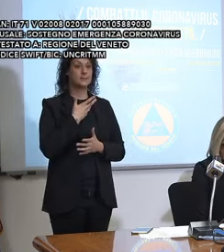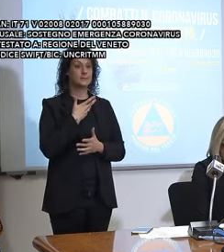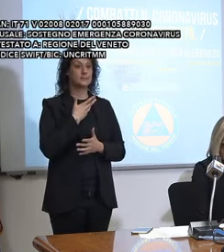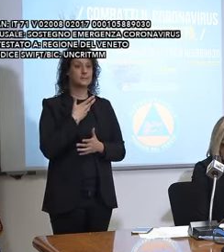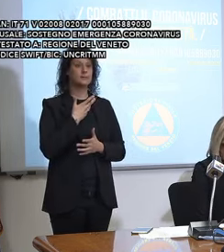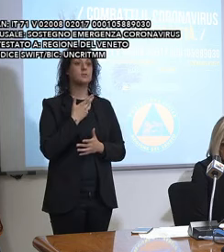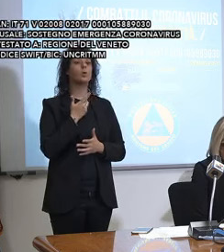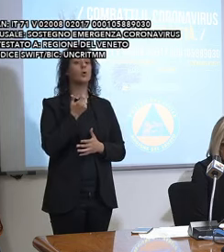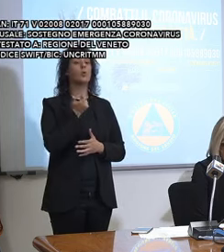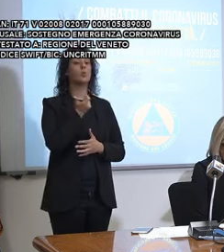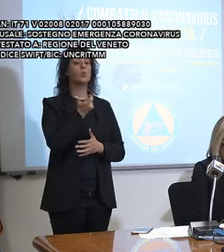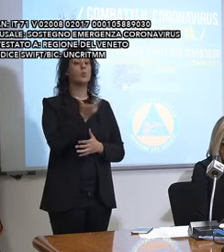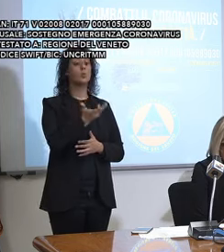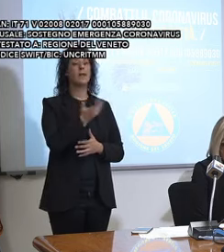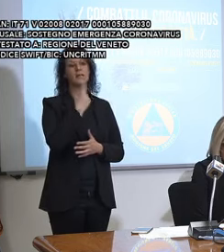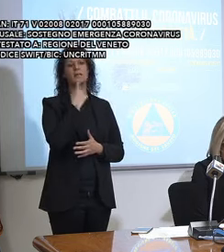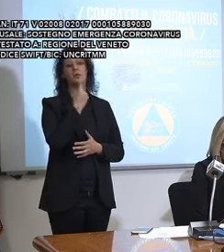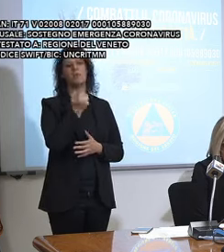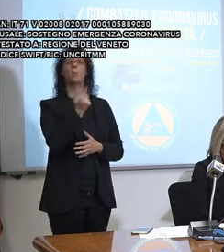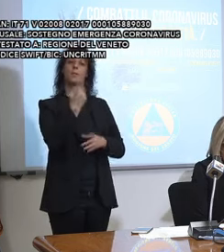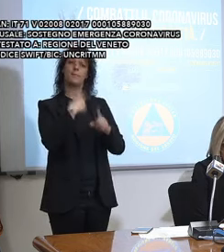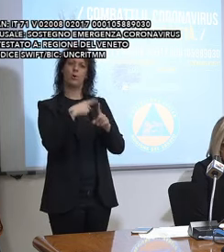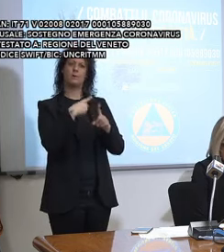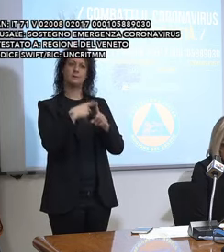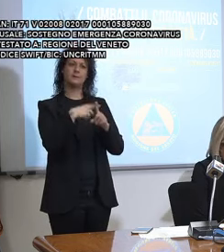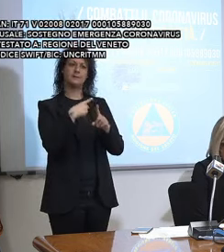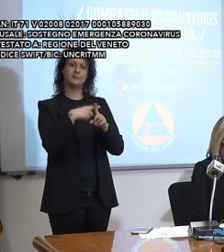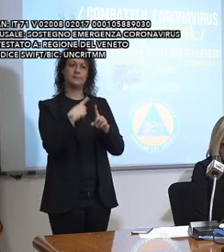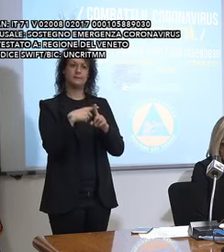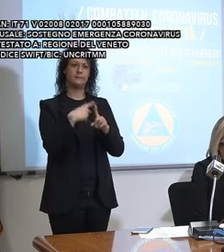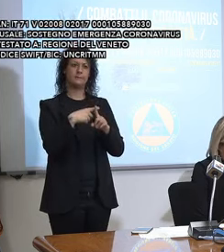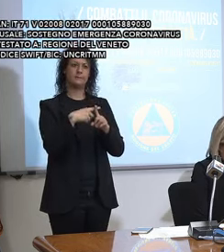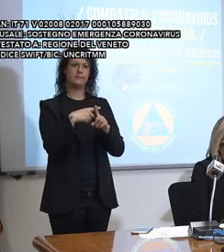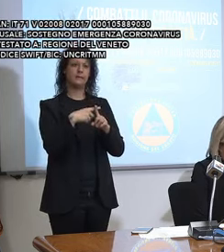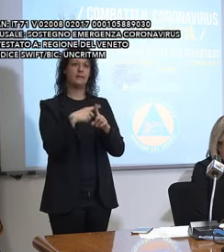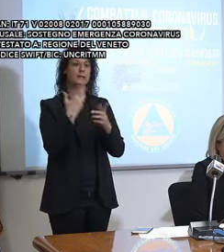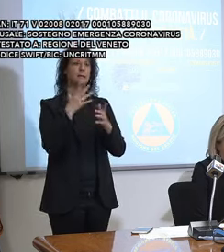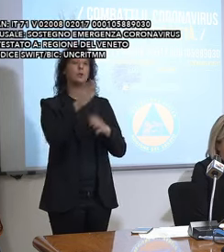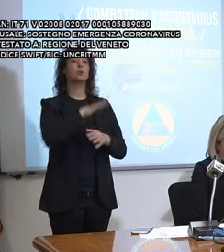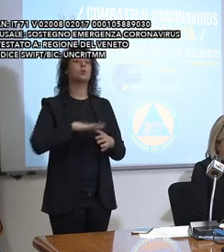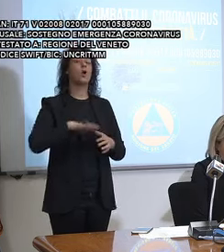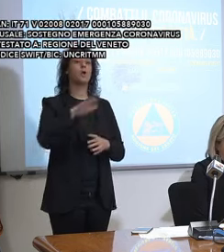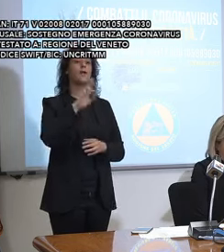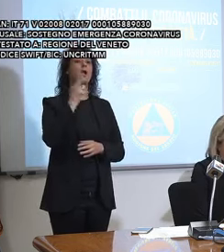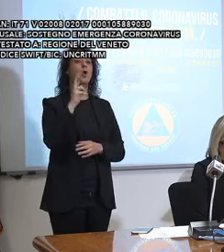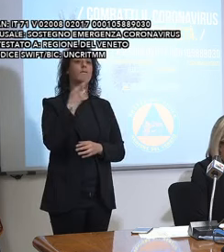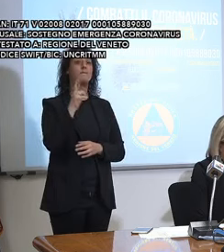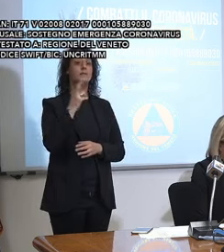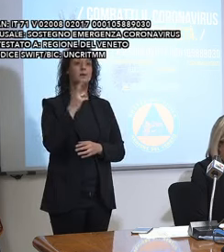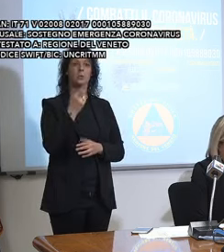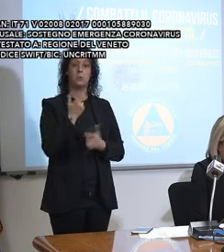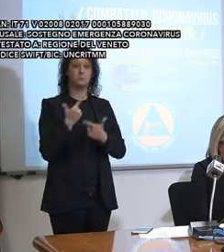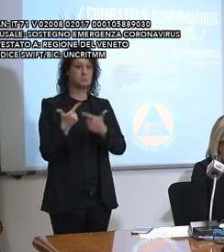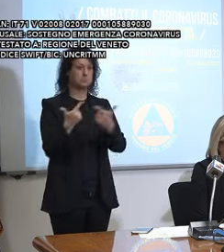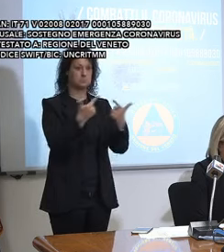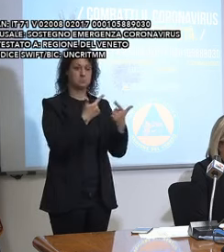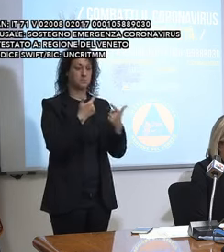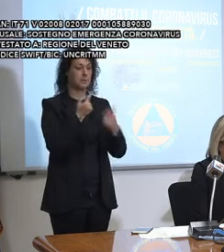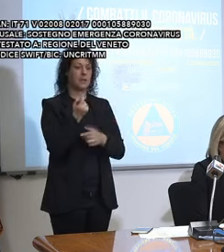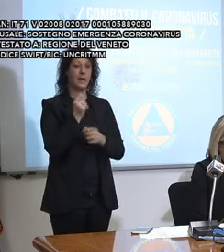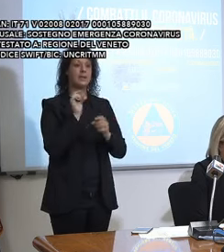così positivi rispetto a quella di Rovigo, che non ha casi, quindi la Polesana,